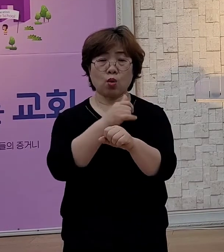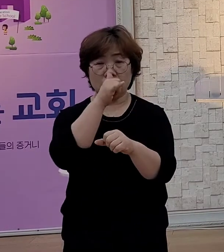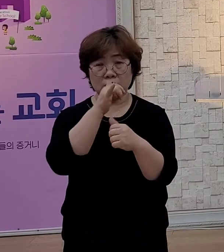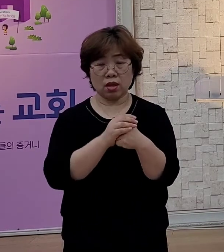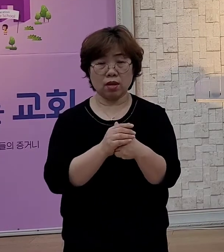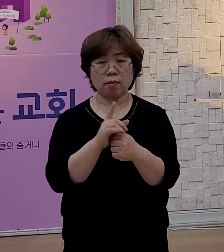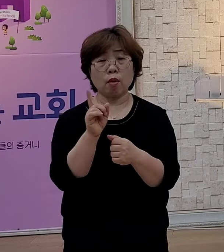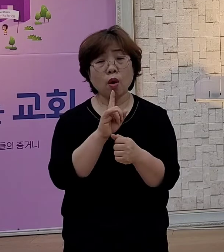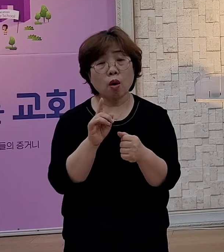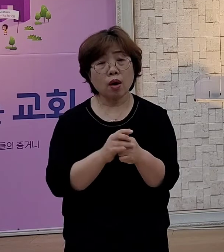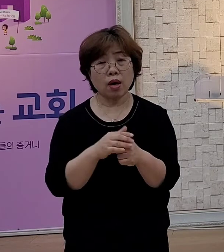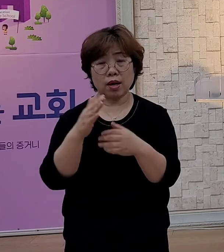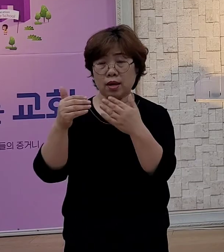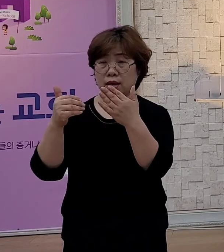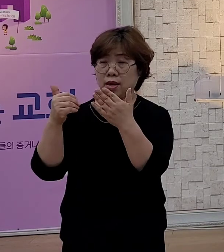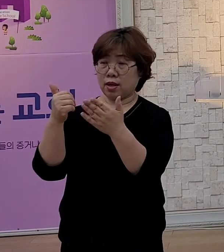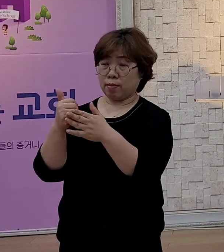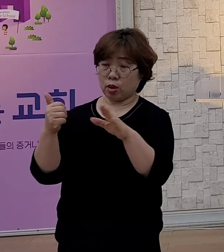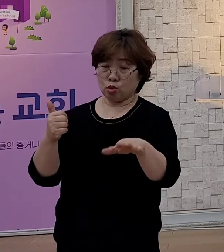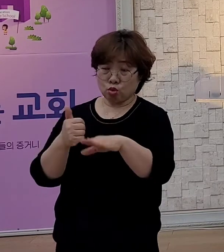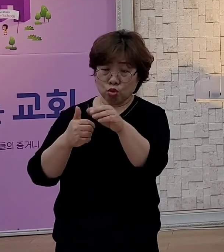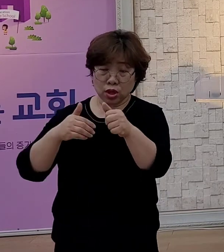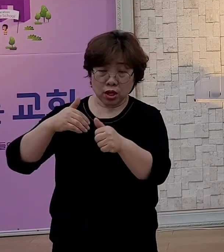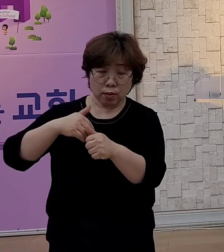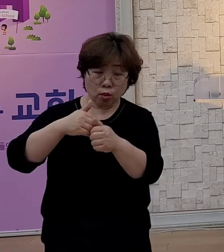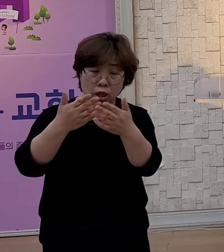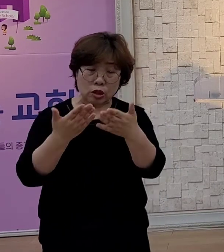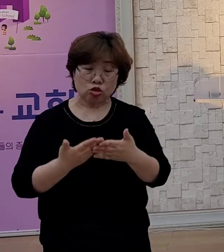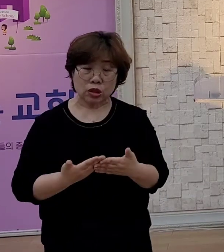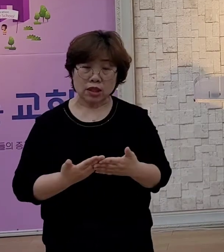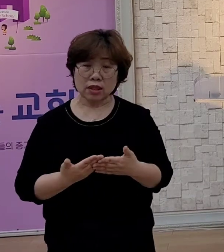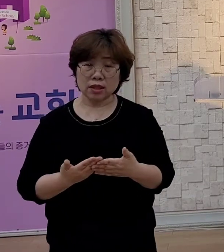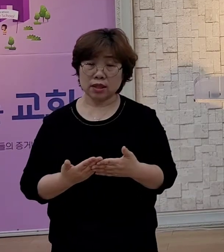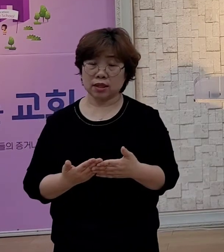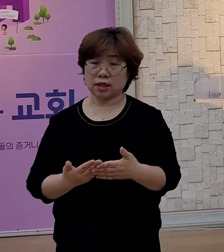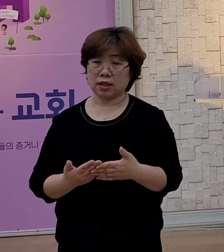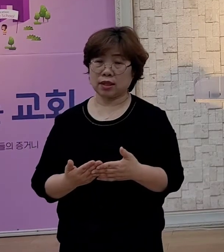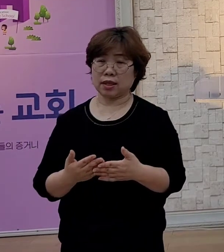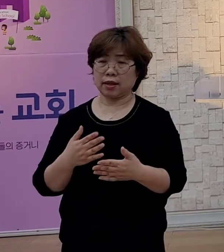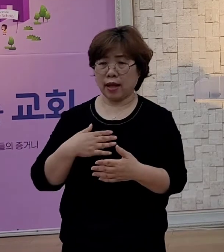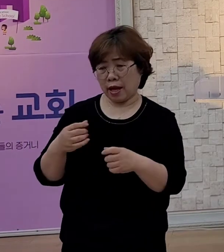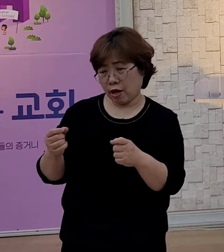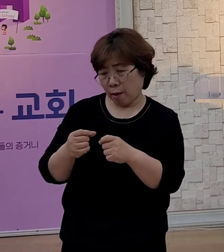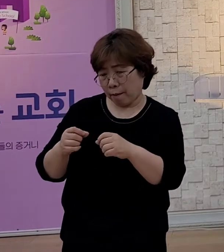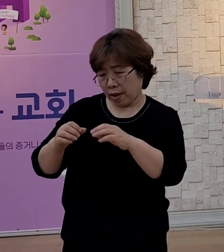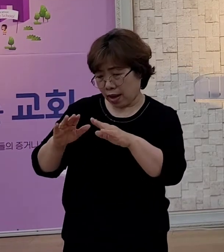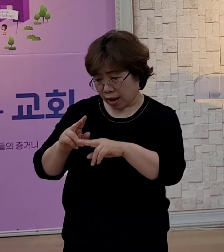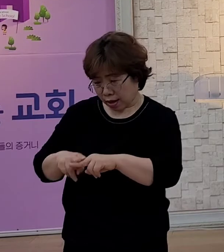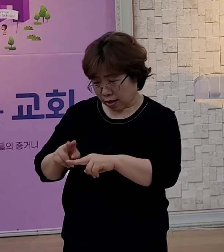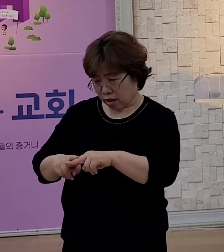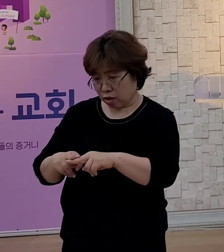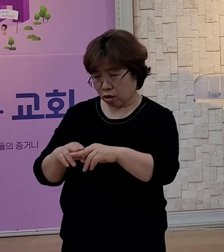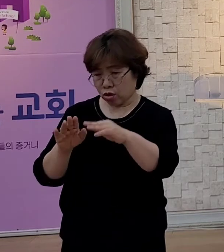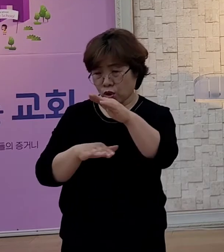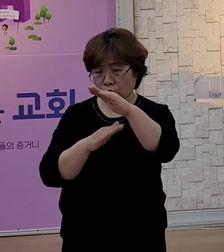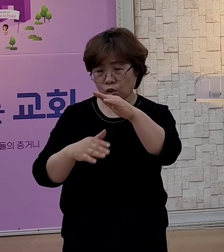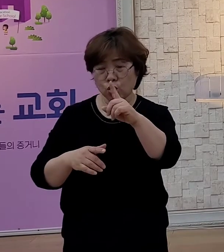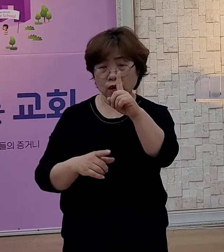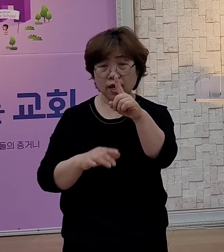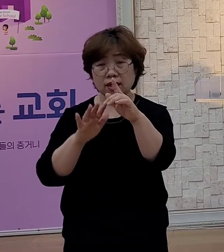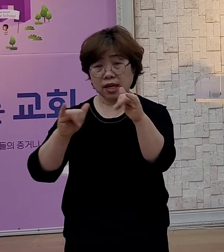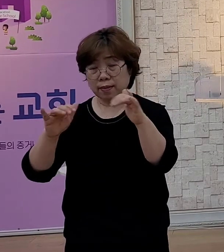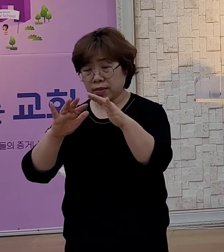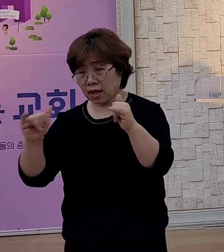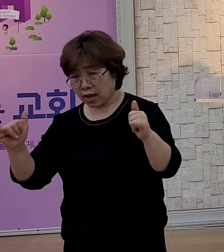뭡니까? 하나님께서 우리에게 보내주신 이 내 옆에 있는 소중한 사람들, 이